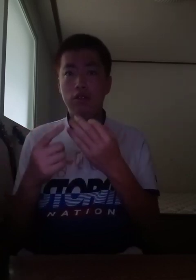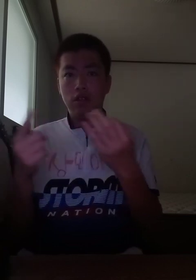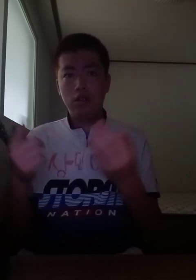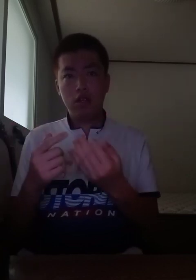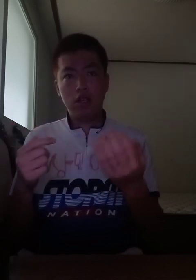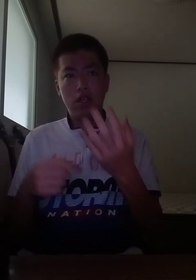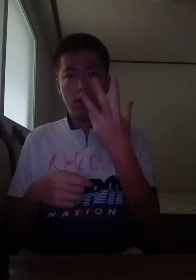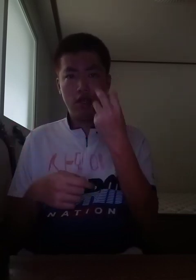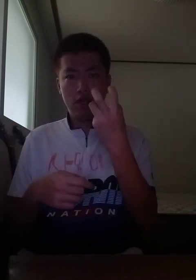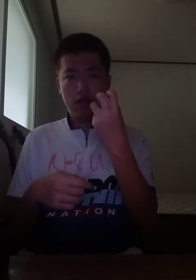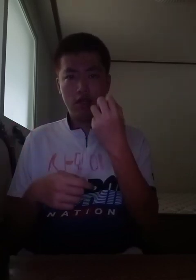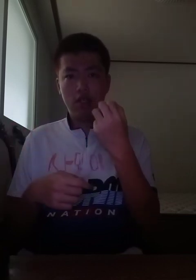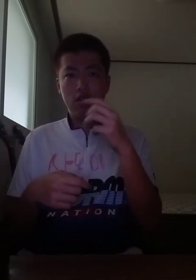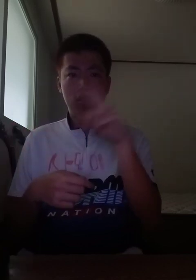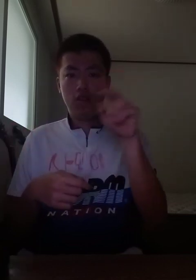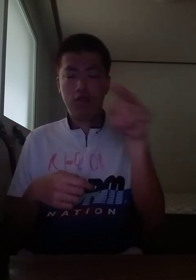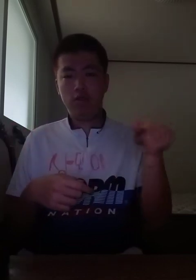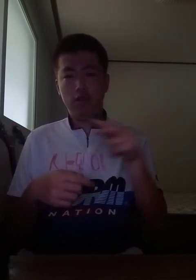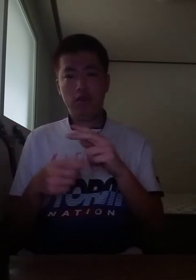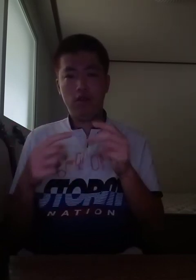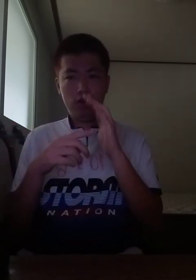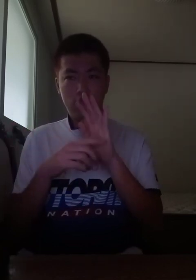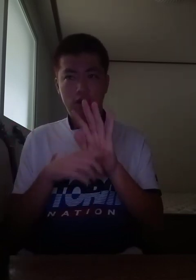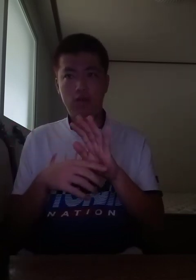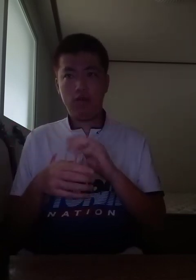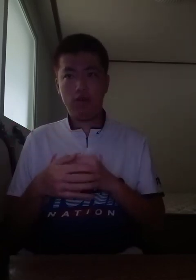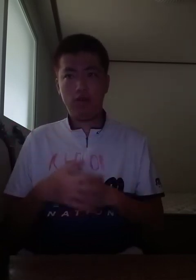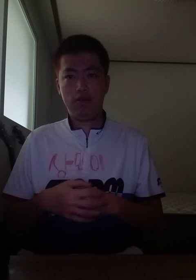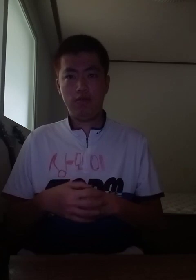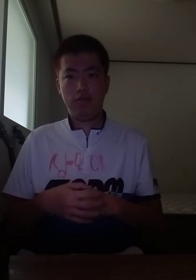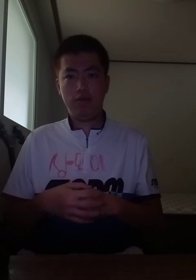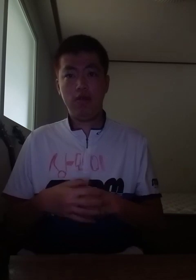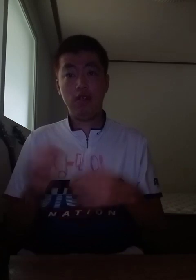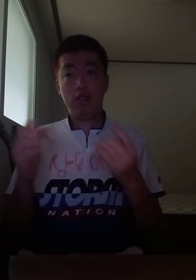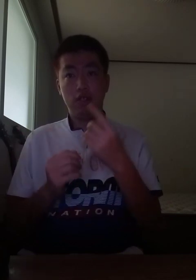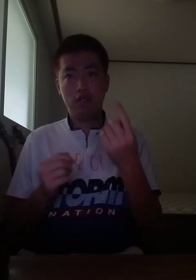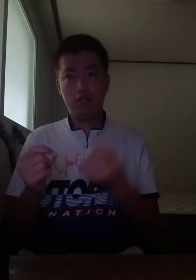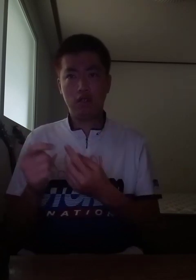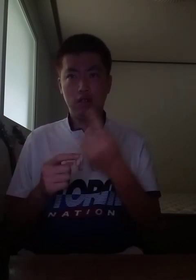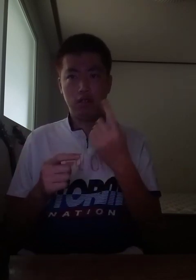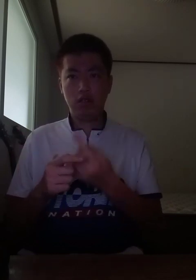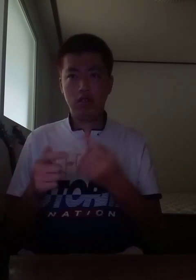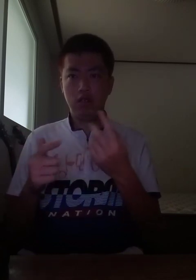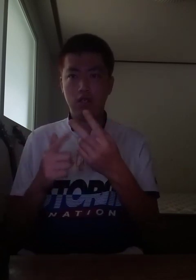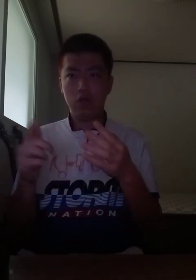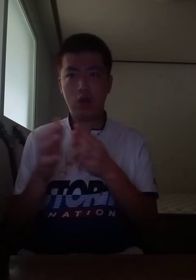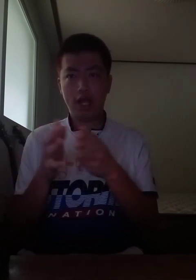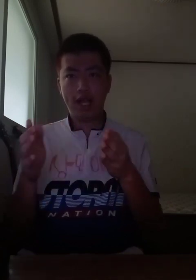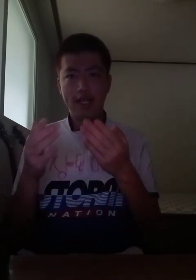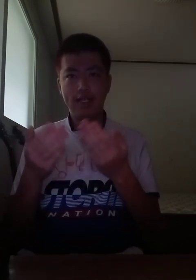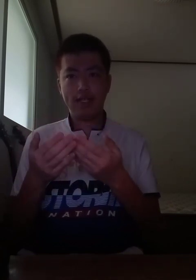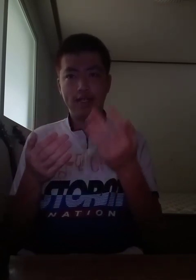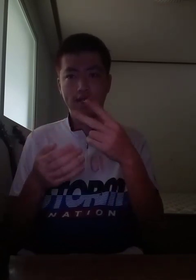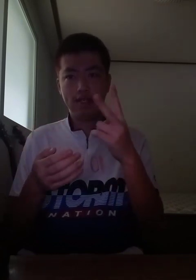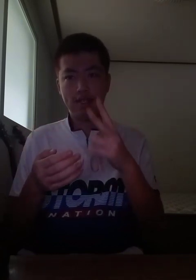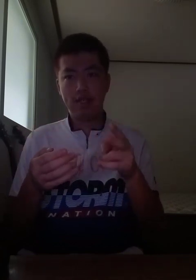곳에 비상벨 3,900여 개가 설치됩니다. 이 가운데 자치구가 관리하는 공원 화장실 490여 곳엔